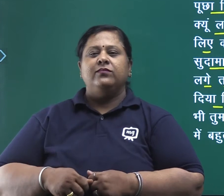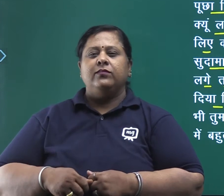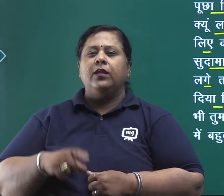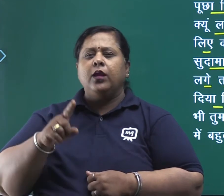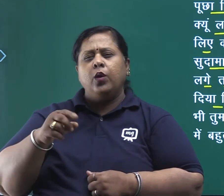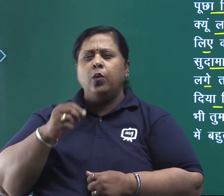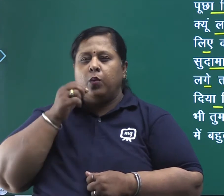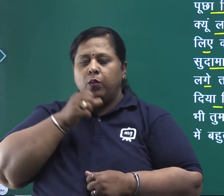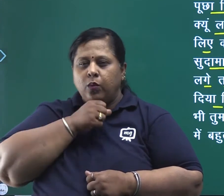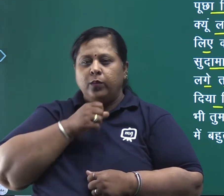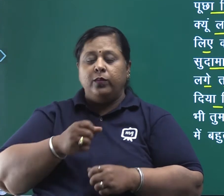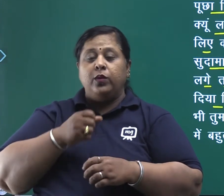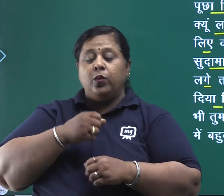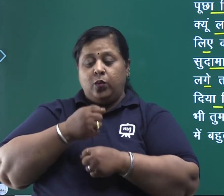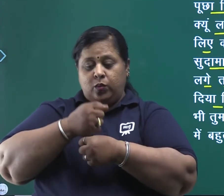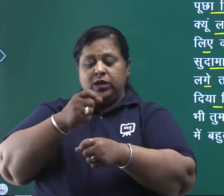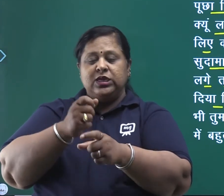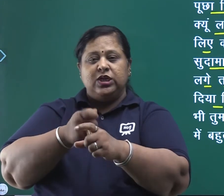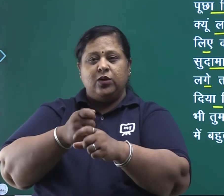गुरु माँ के दिए